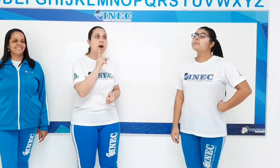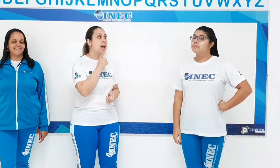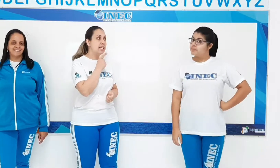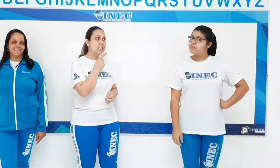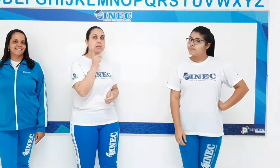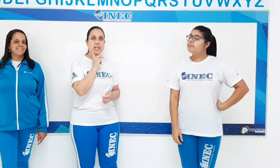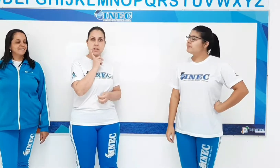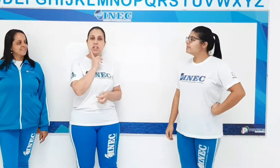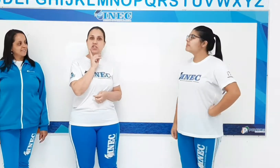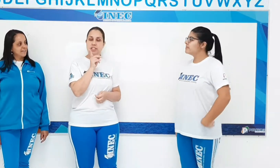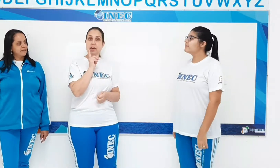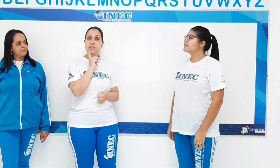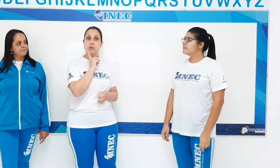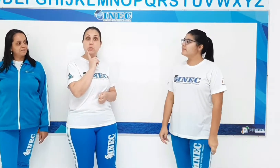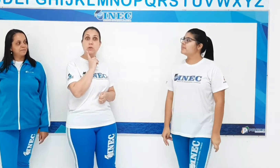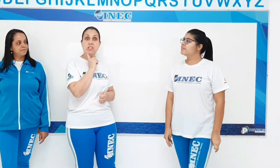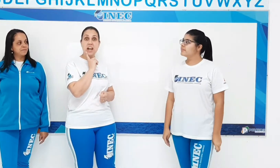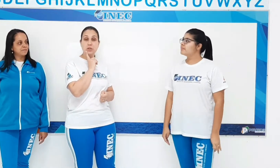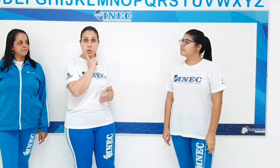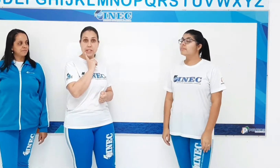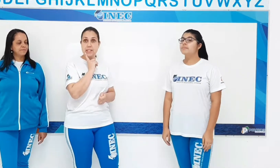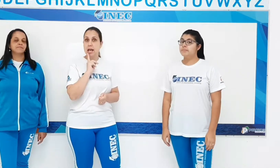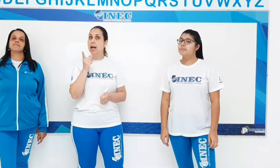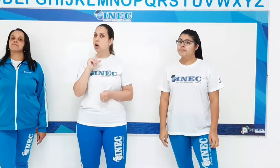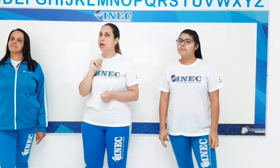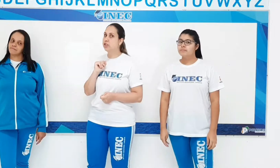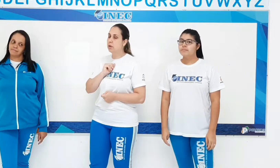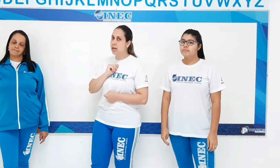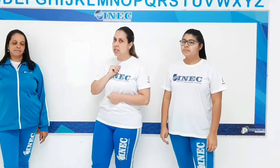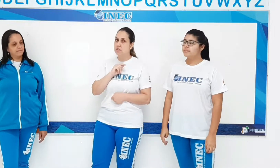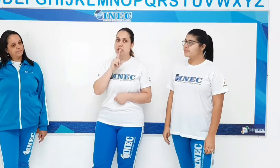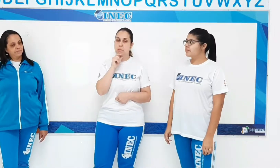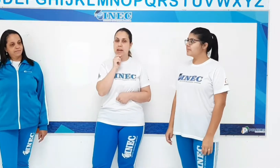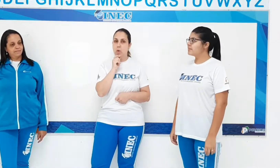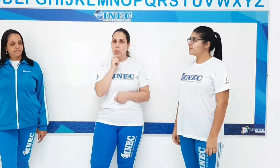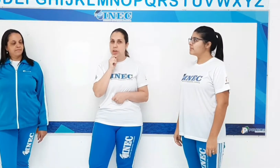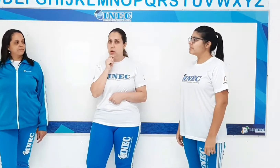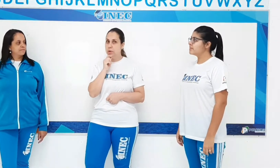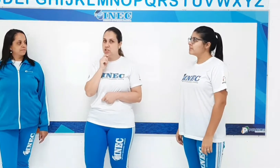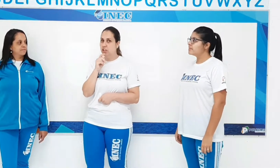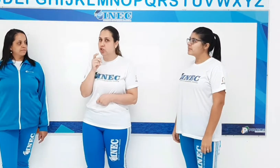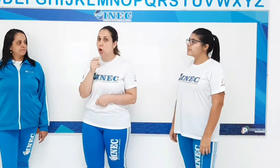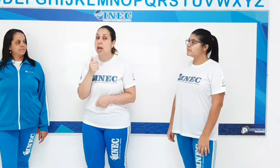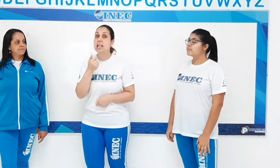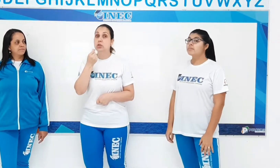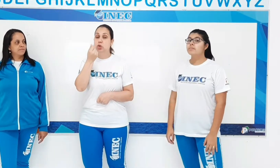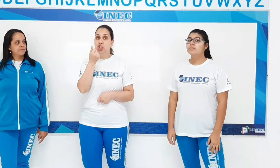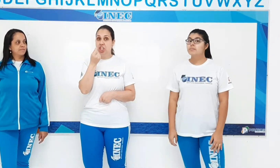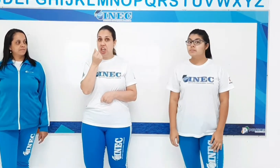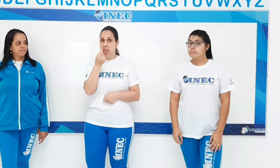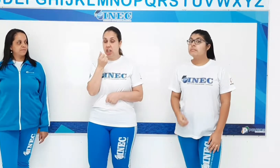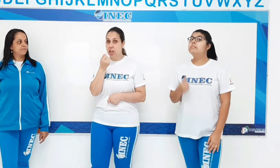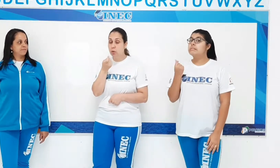Legal! Essa explicação da Tia Stephanie sobre os cartões. Agora a Tia Maria vai explicar um pouquinho pra gente, ó,